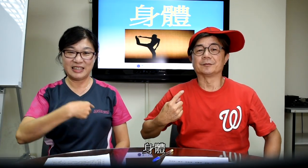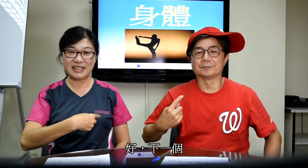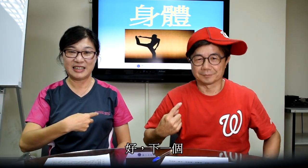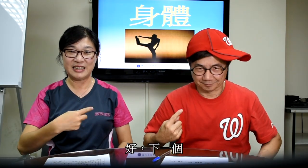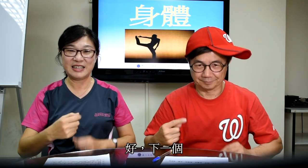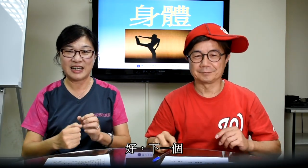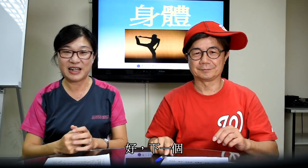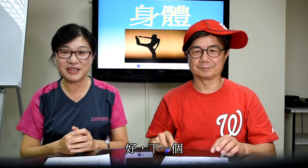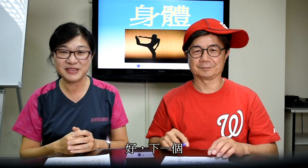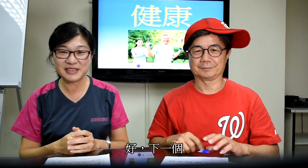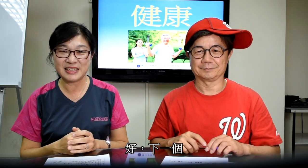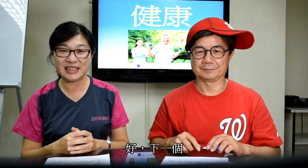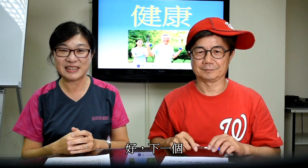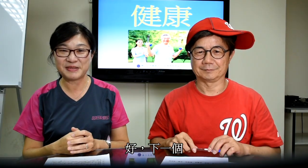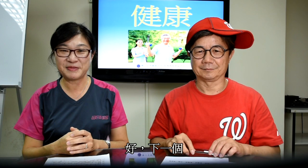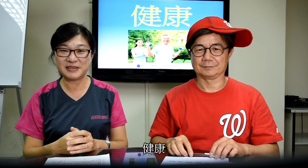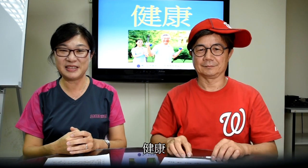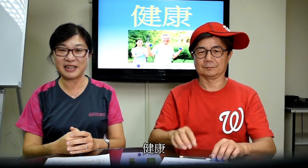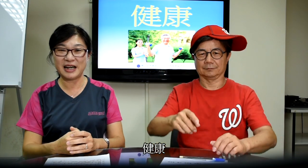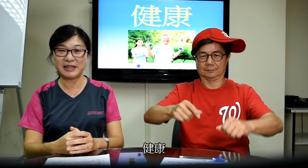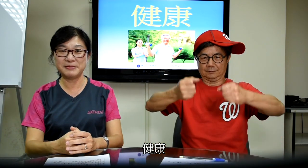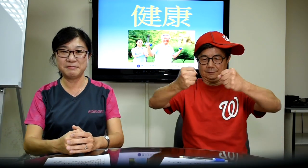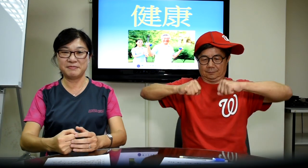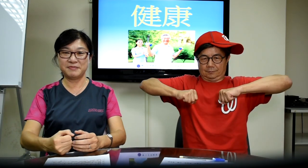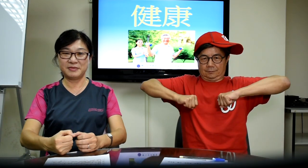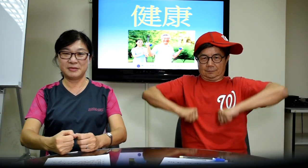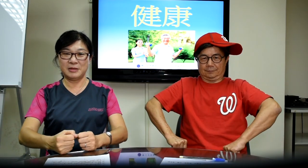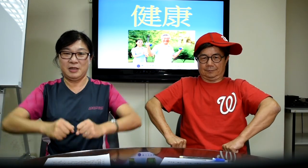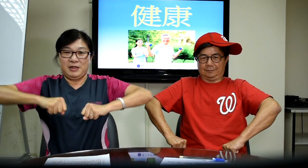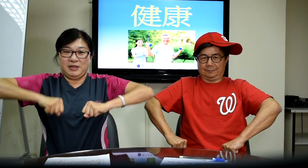体，好，下一个健康，嘿，